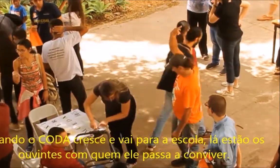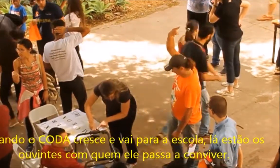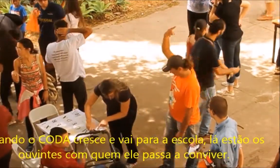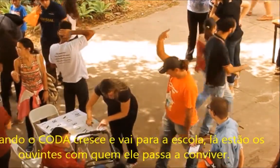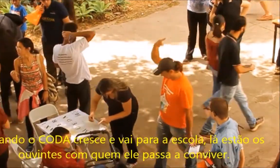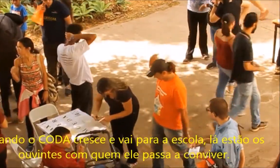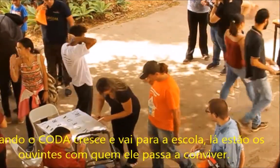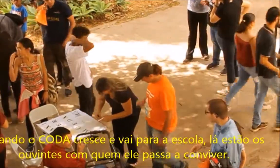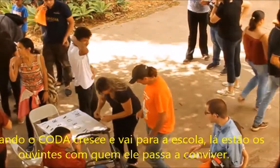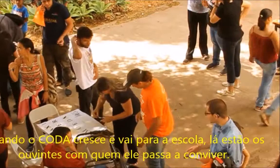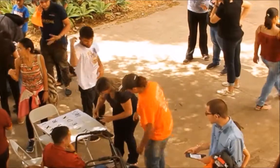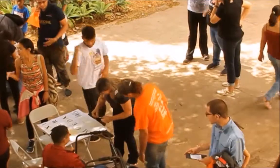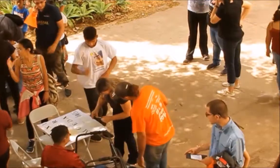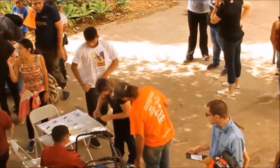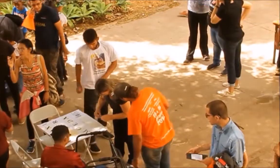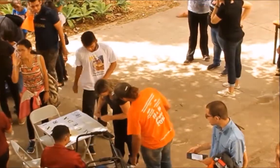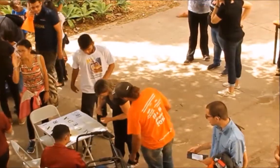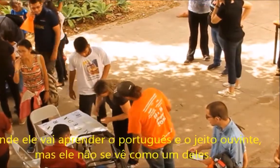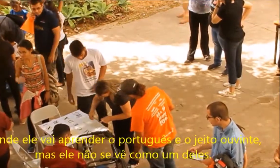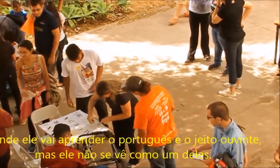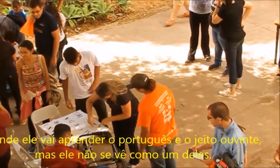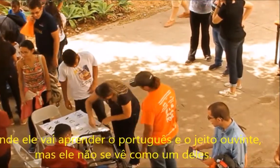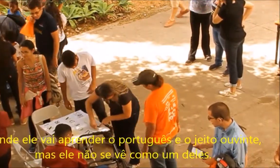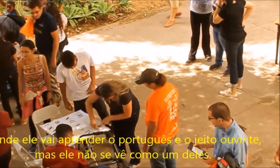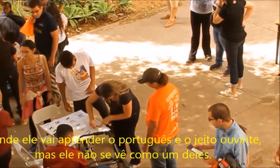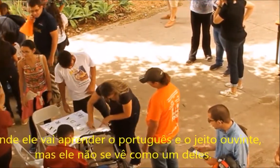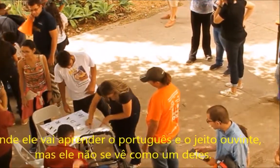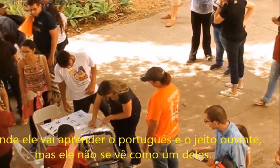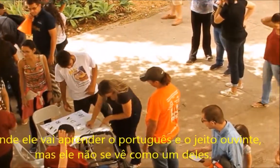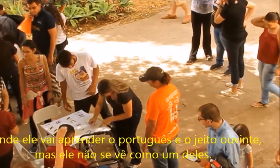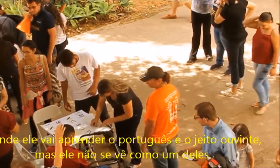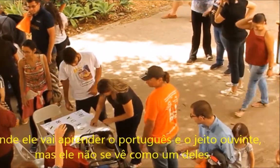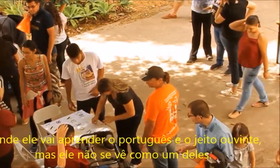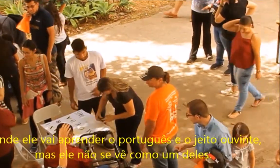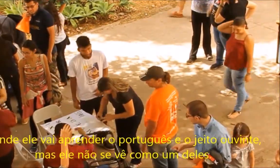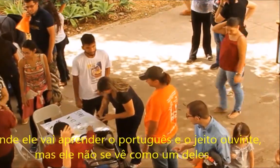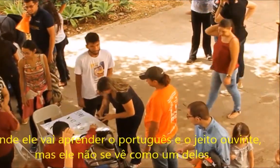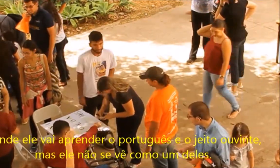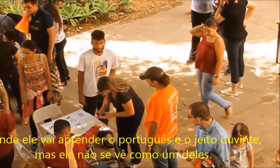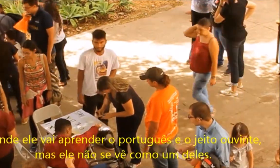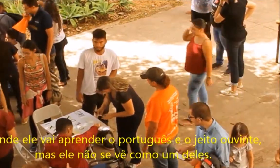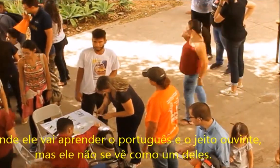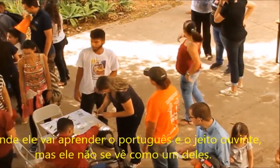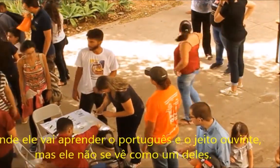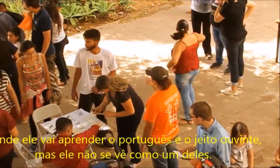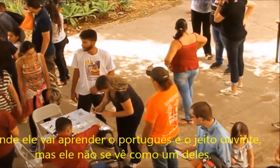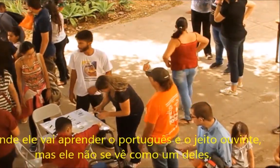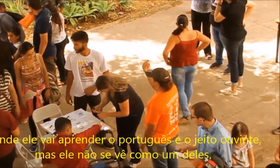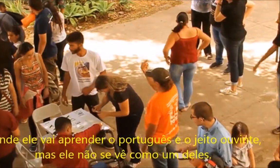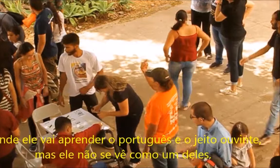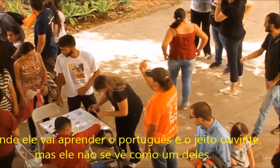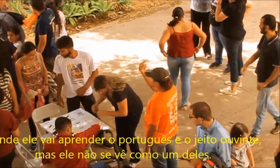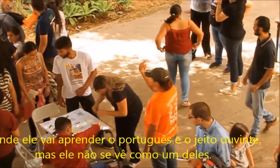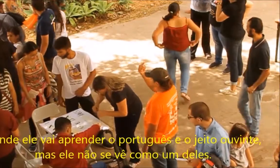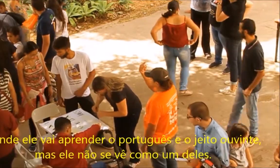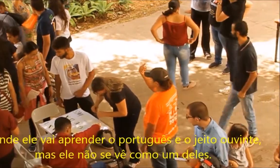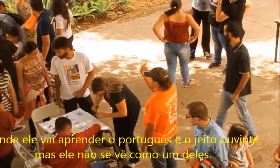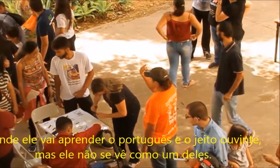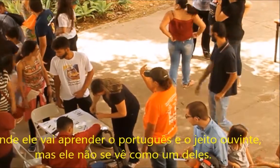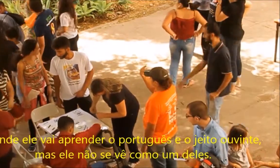ele passa a conviver, aonde ele vai aprender o português e o jeito ouvinte. Mas ele não se